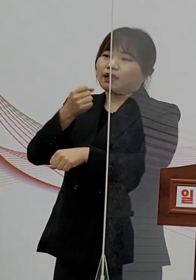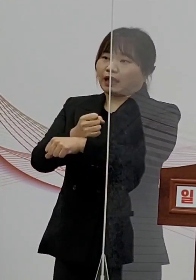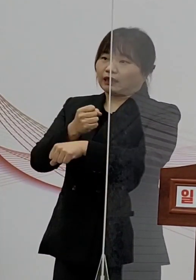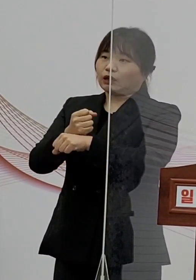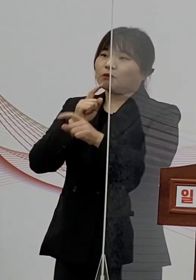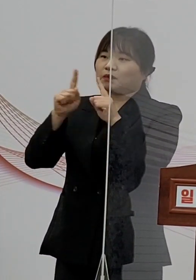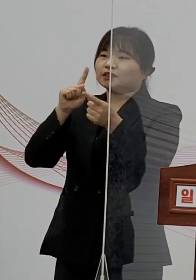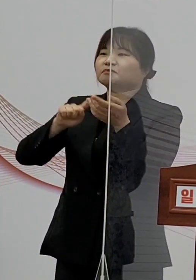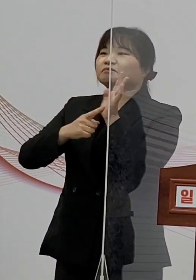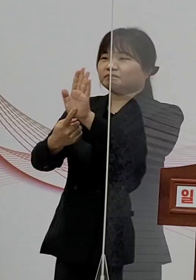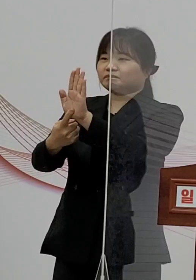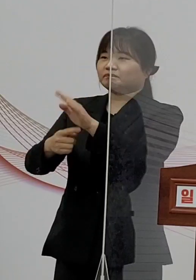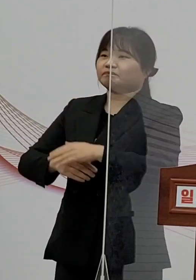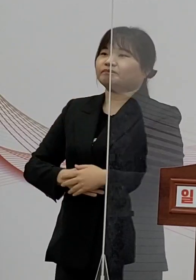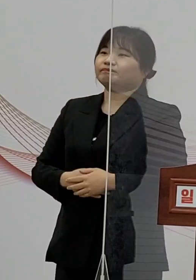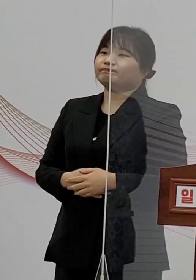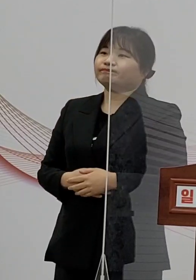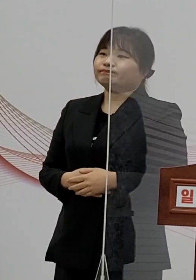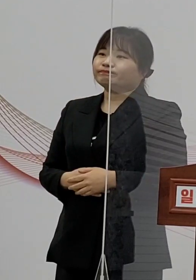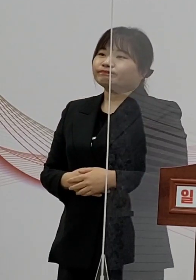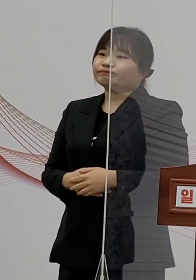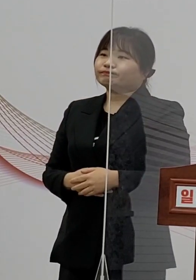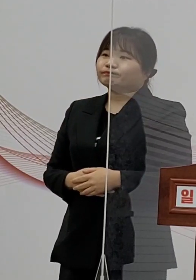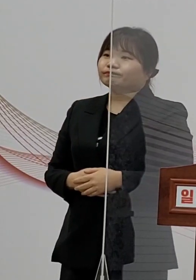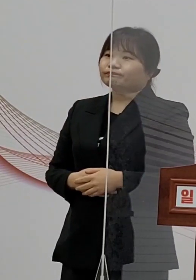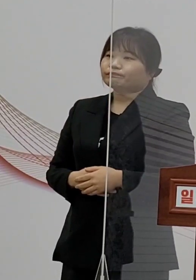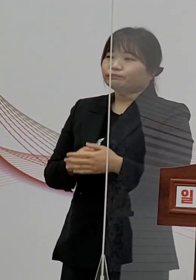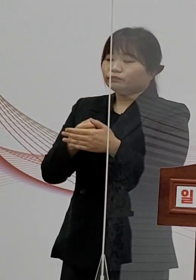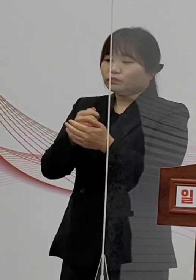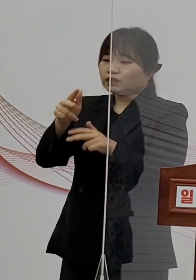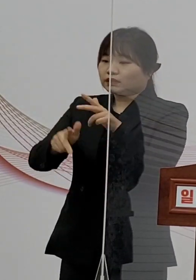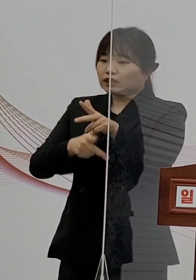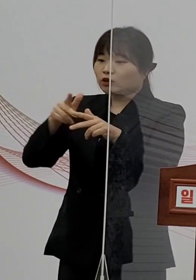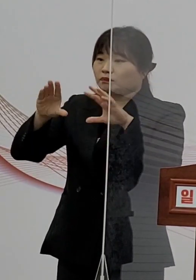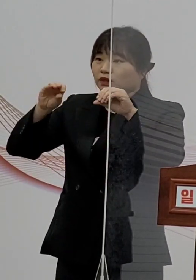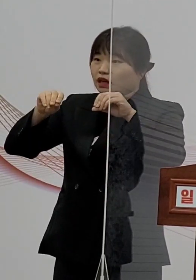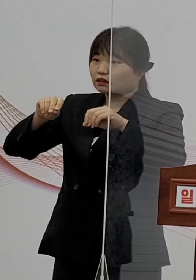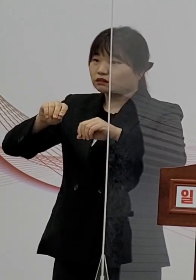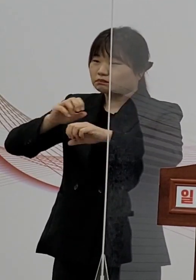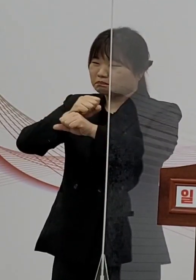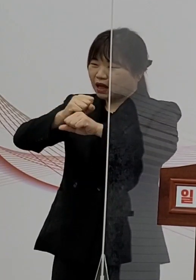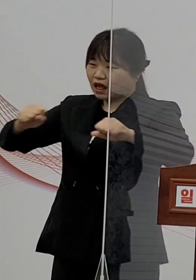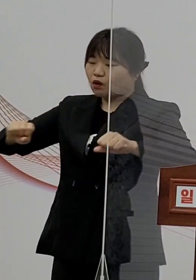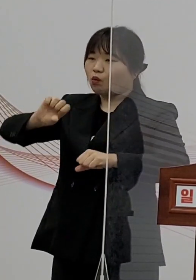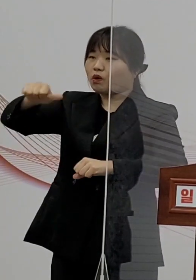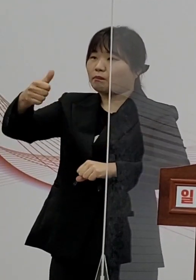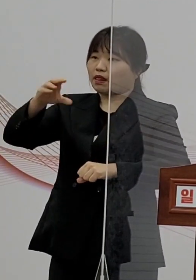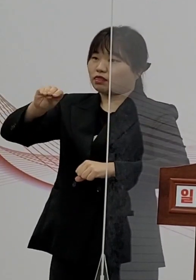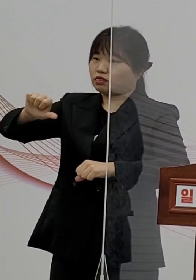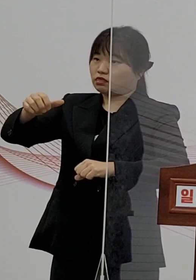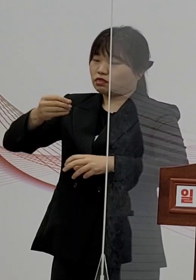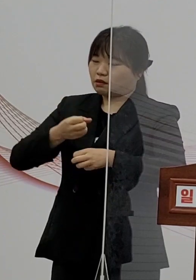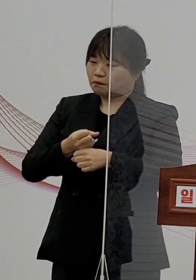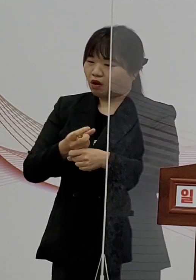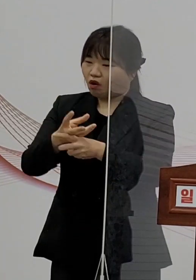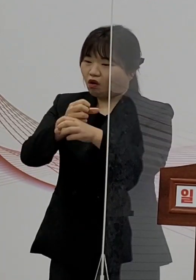제가 말씀을 드렸습니다. 그래서 산업용지는 500만 평 이상을 조기에 확보를